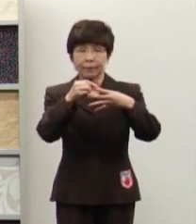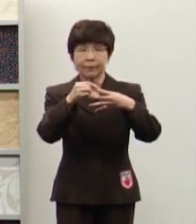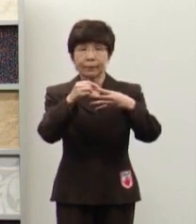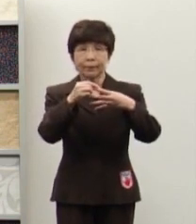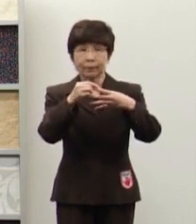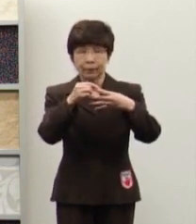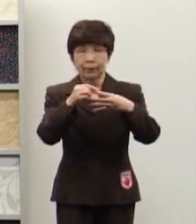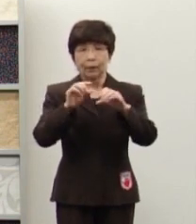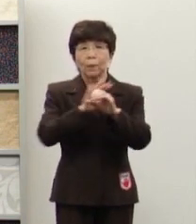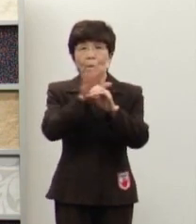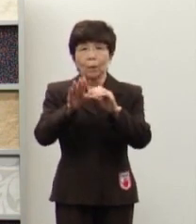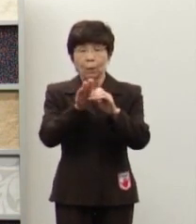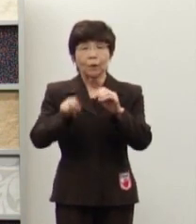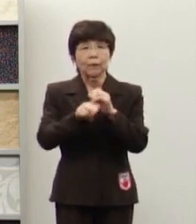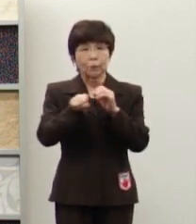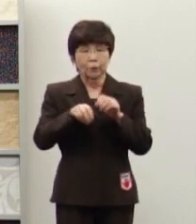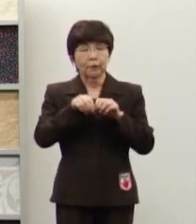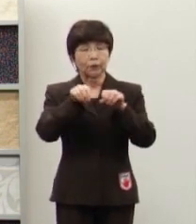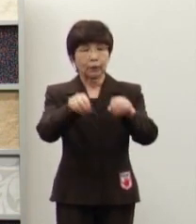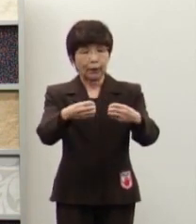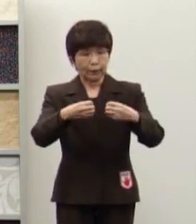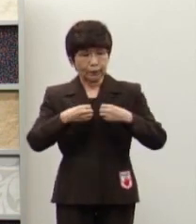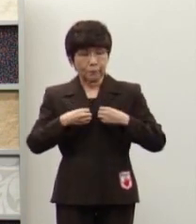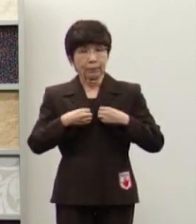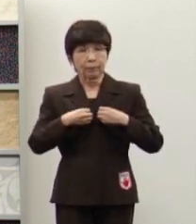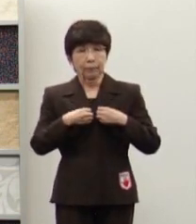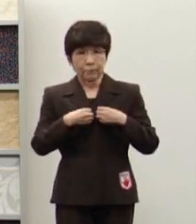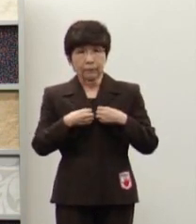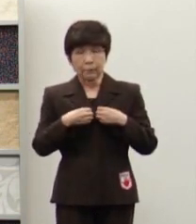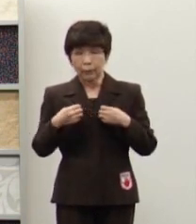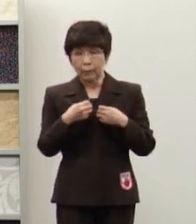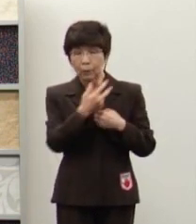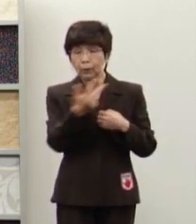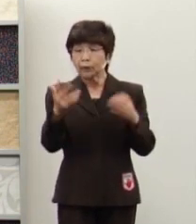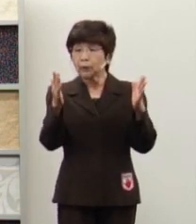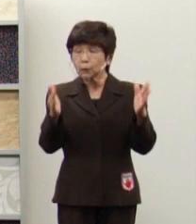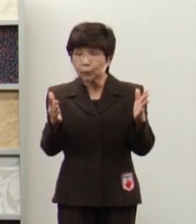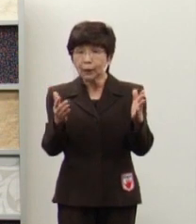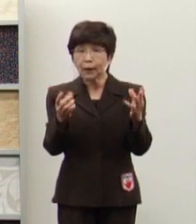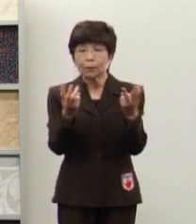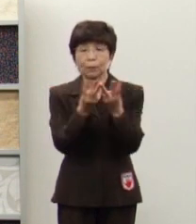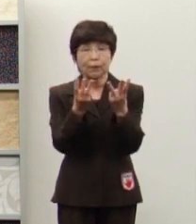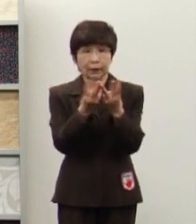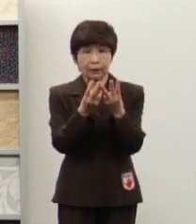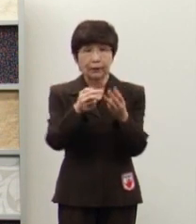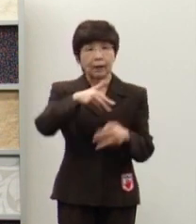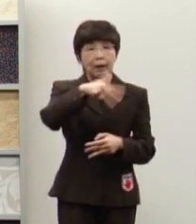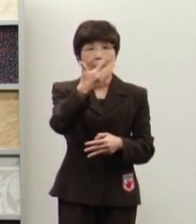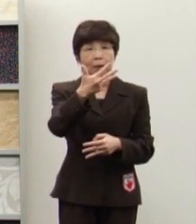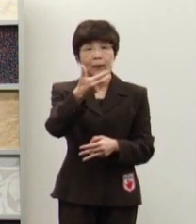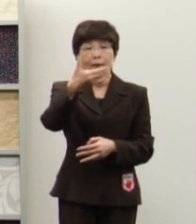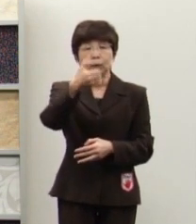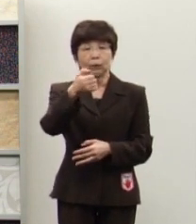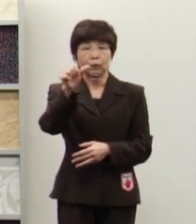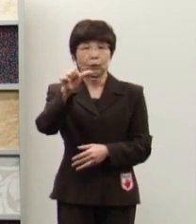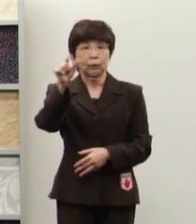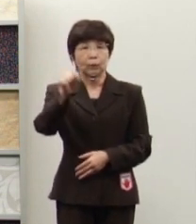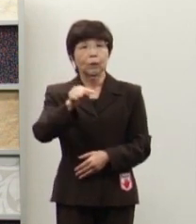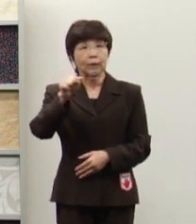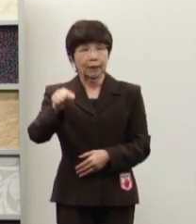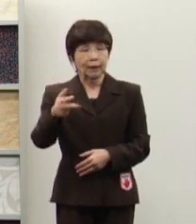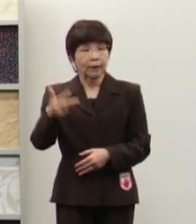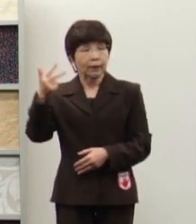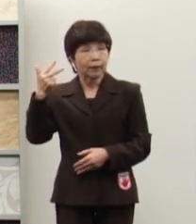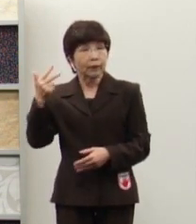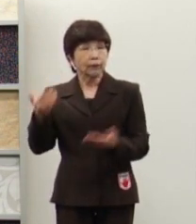染症に関してですが、昨日までの、直近1週間の新規感染者数、895人、前の